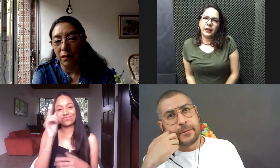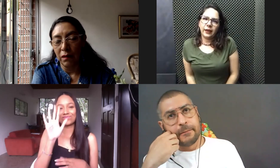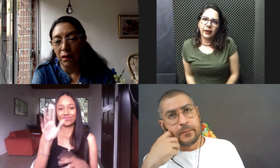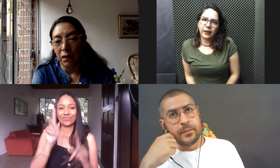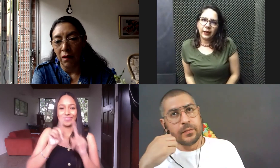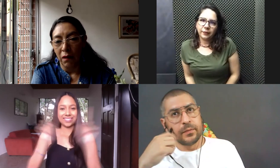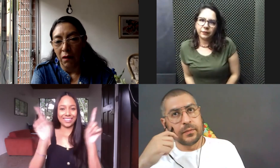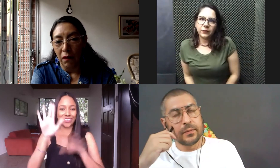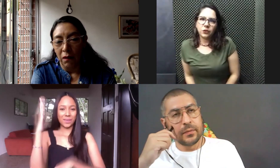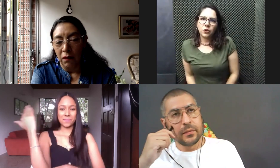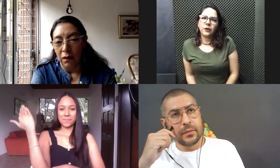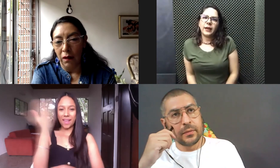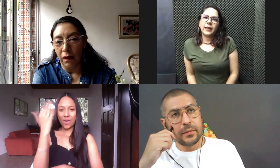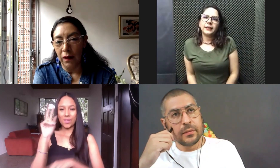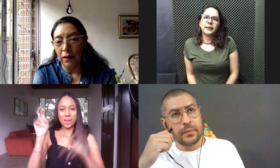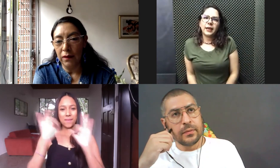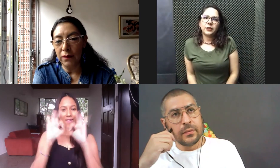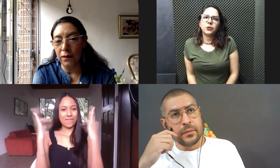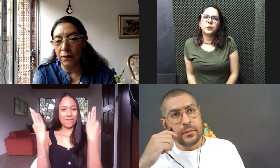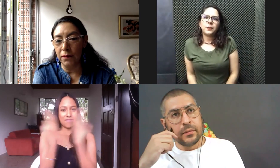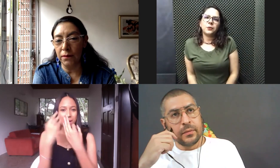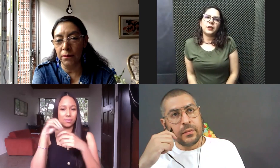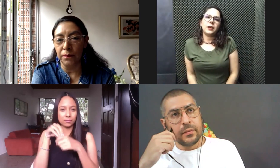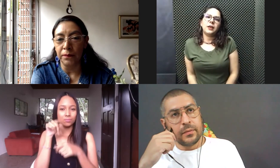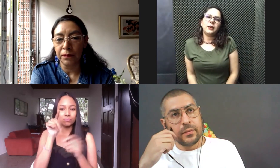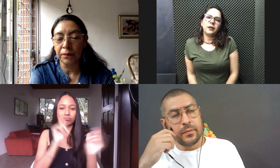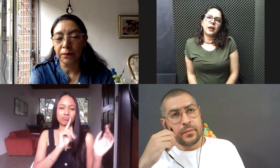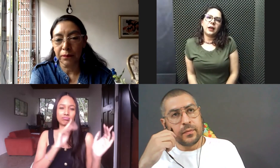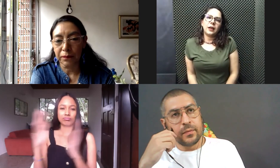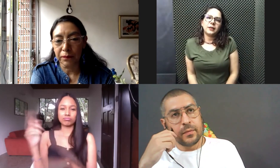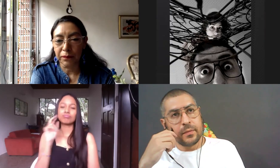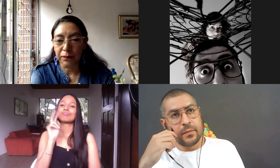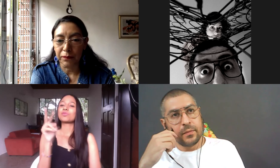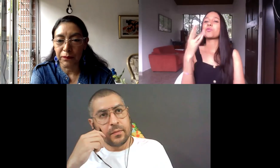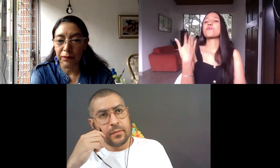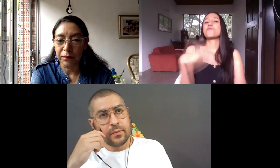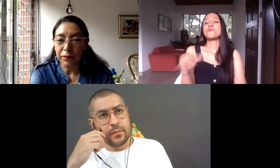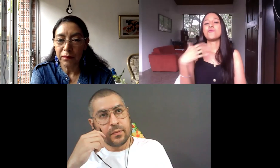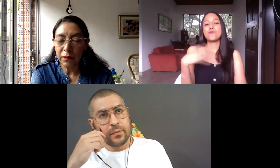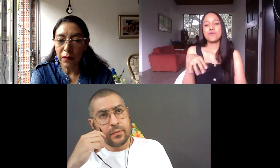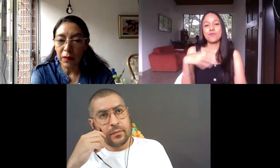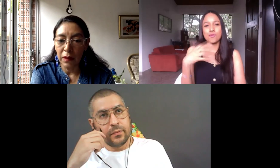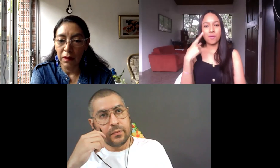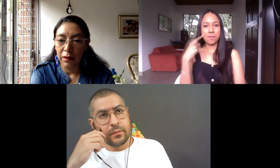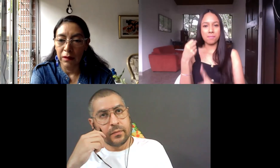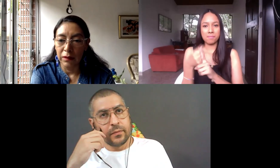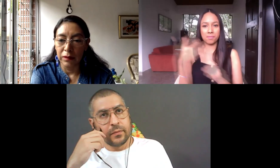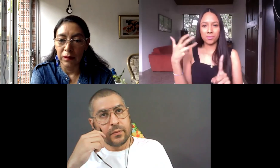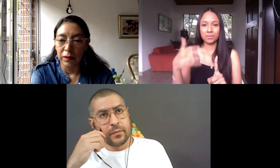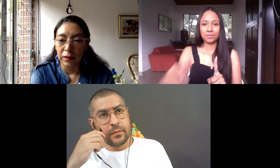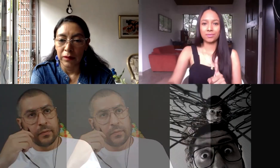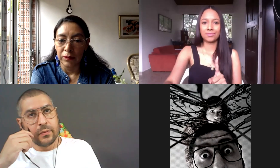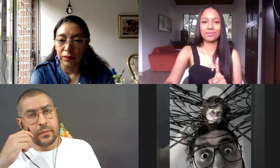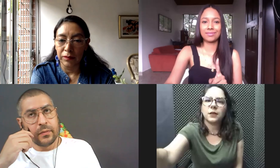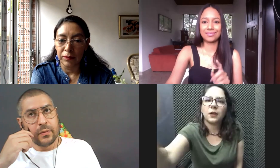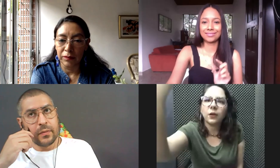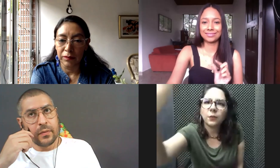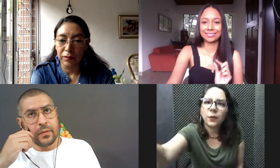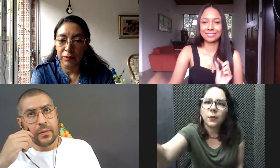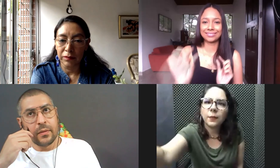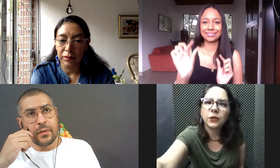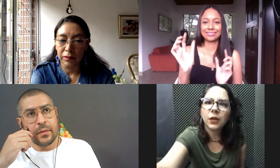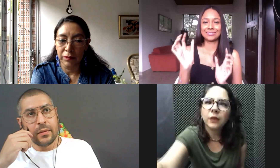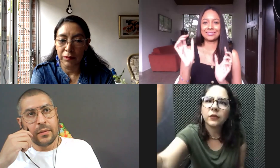Sí, yo entiendo tu pregunta y realmente es distinta la situación a la que se muestra.